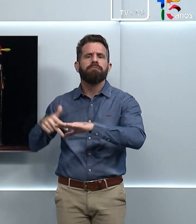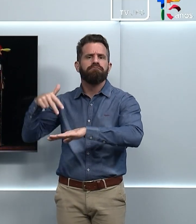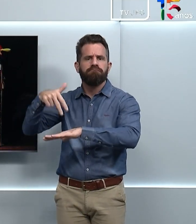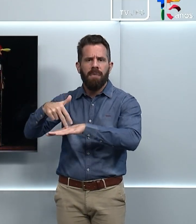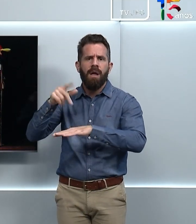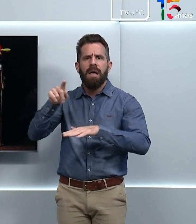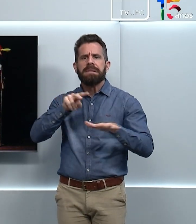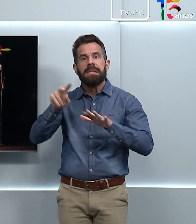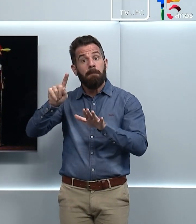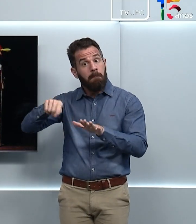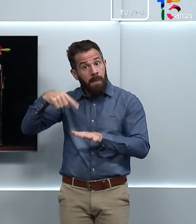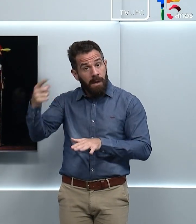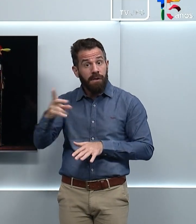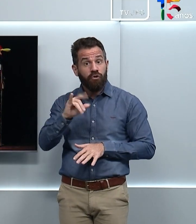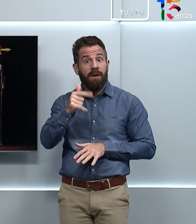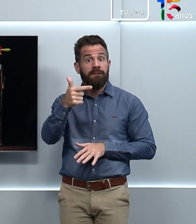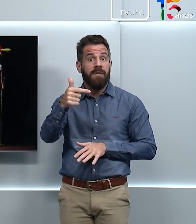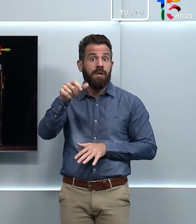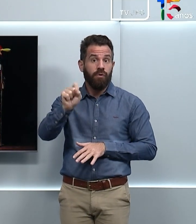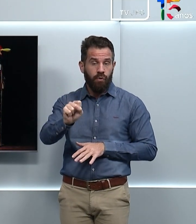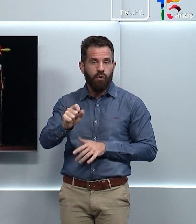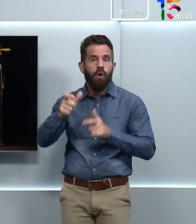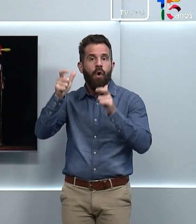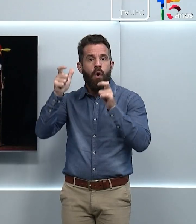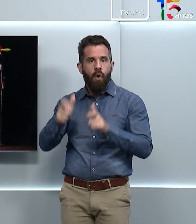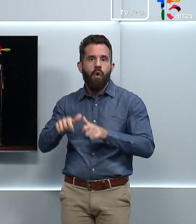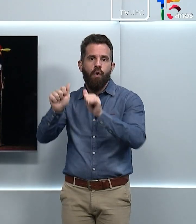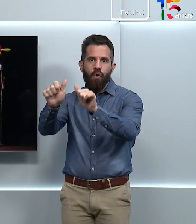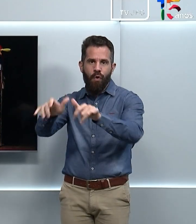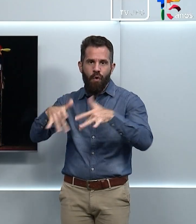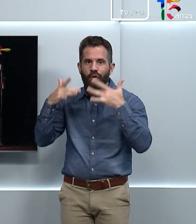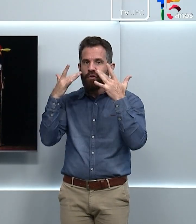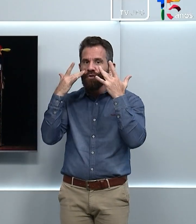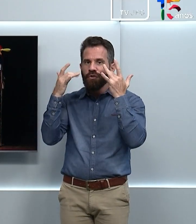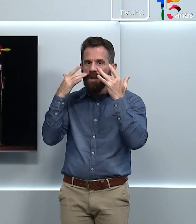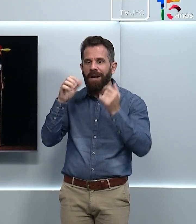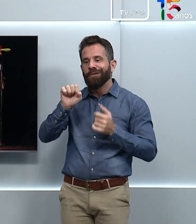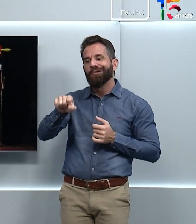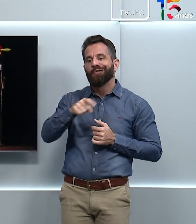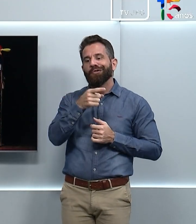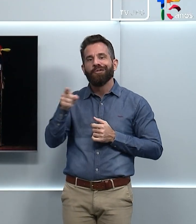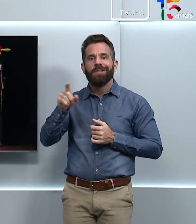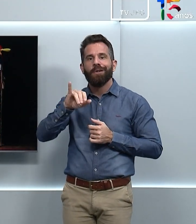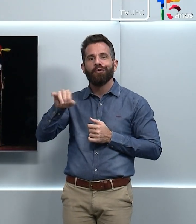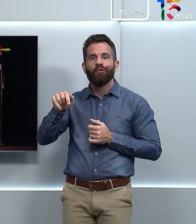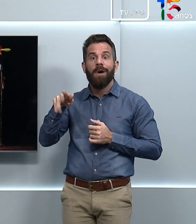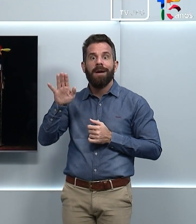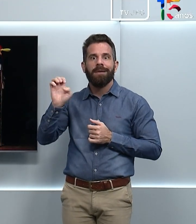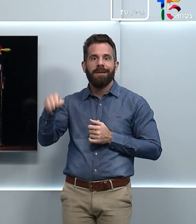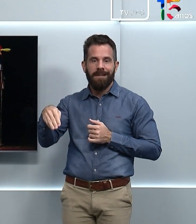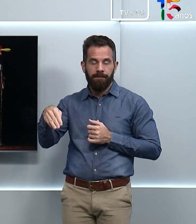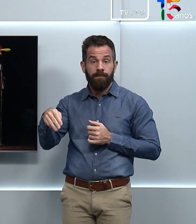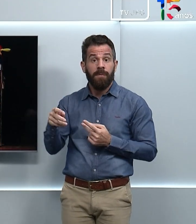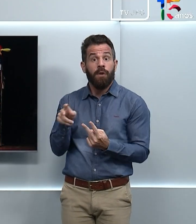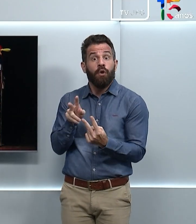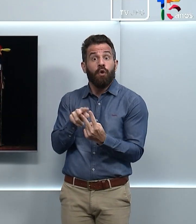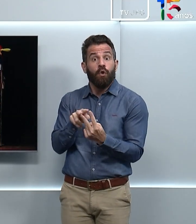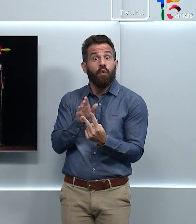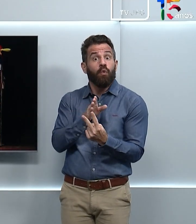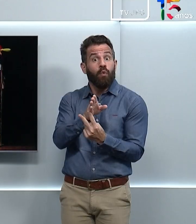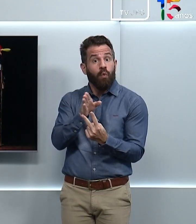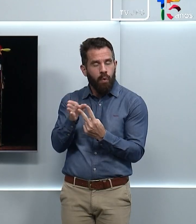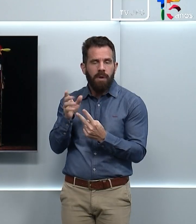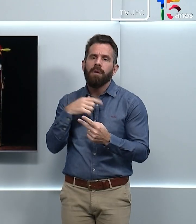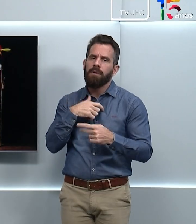semana que vem, no dia 28, no Cine Teatro São Joaquim. Nas duas cidades, serão realizadas